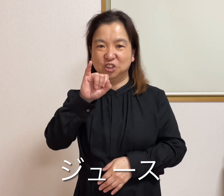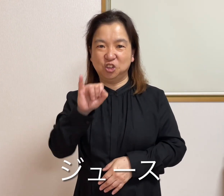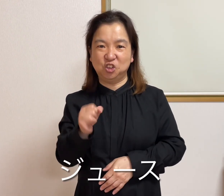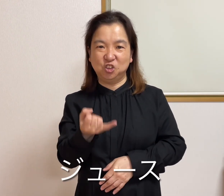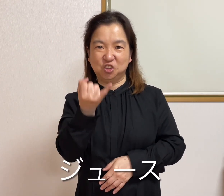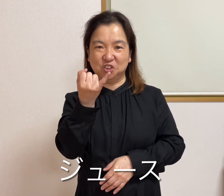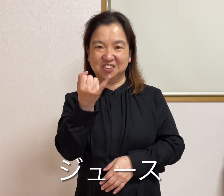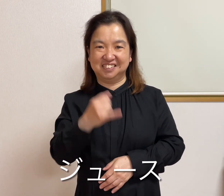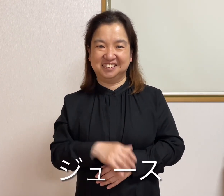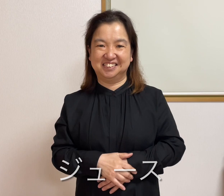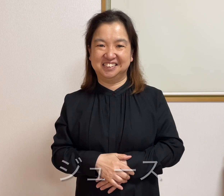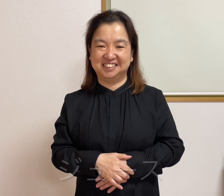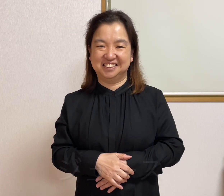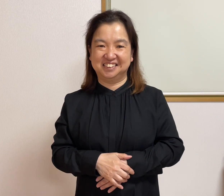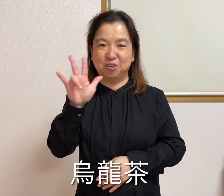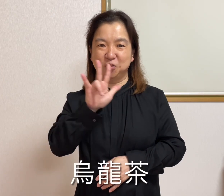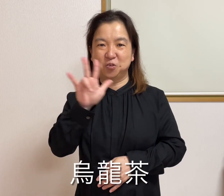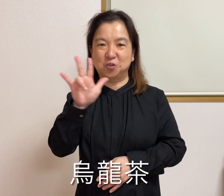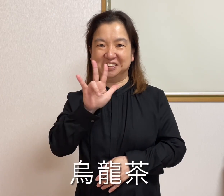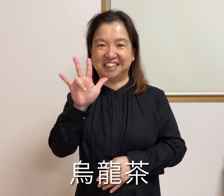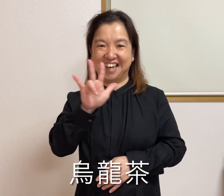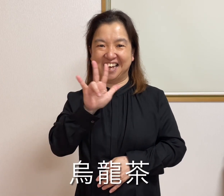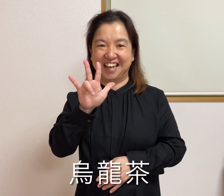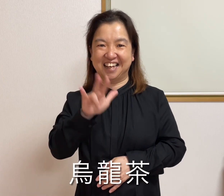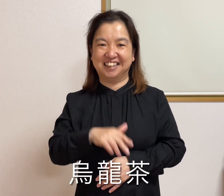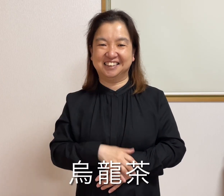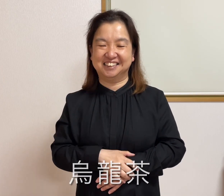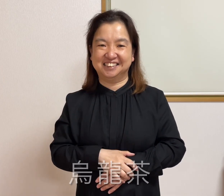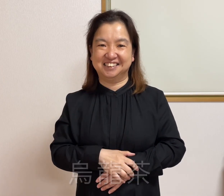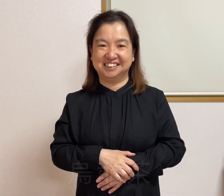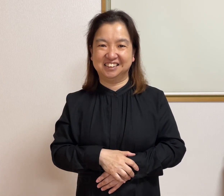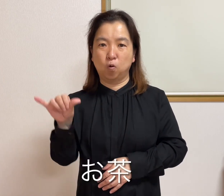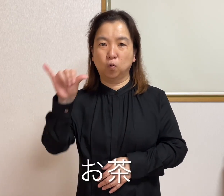ジュース、ルーロン茶、茶、